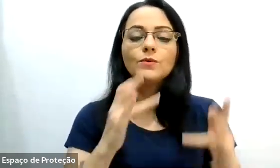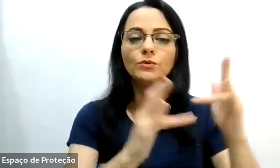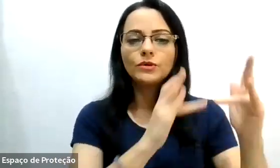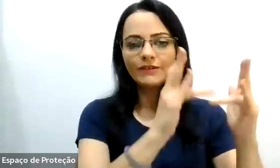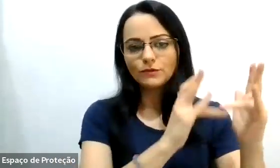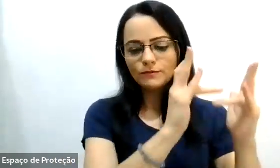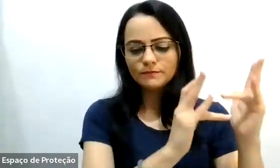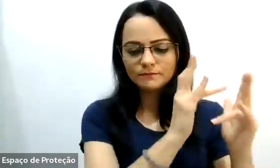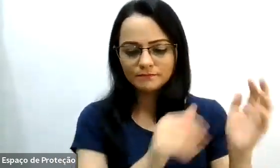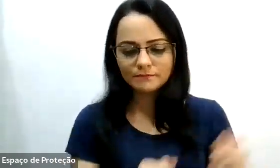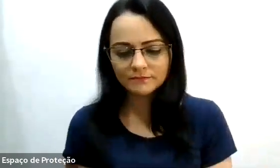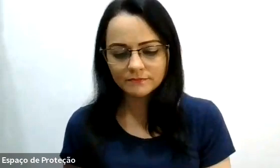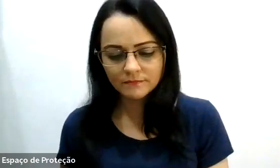o noivado.